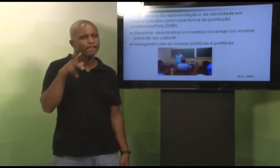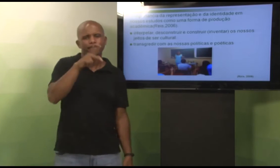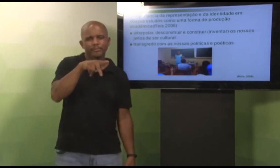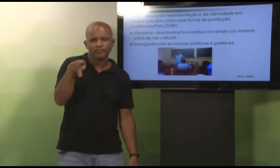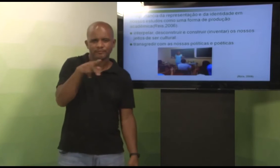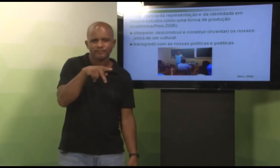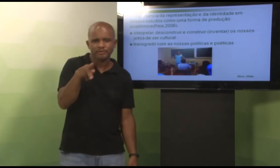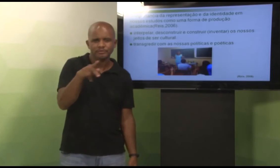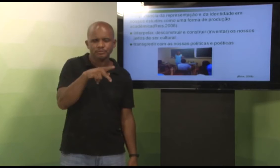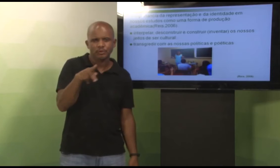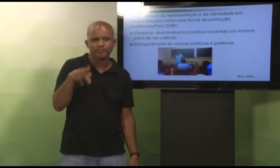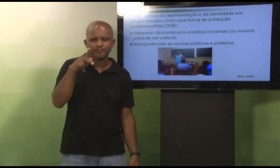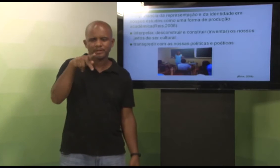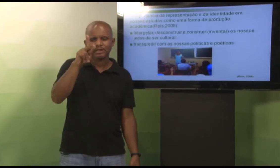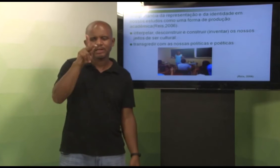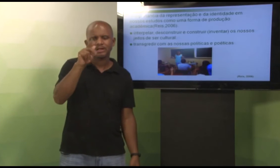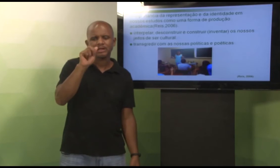Temos aqui a professora